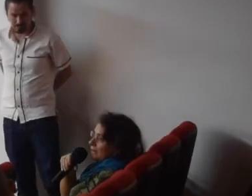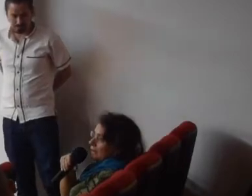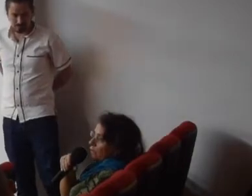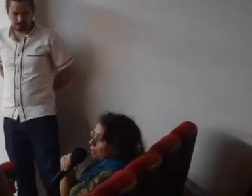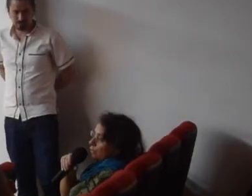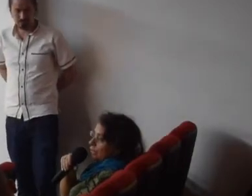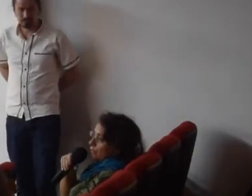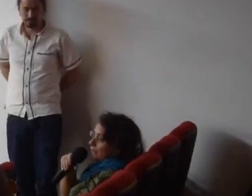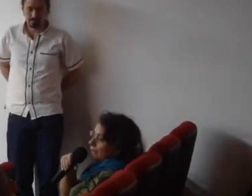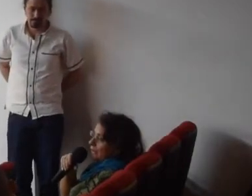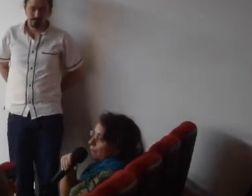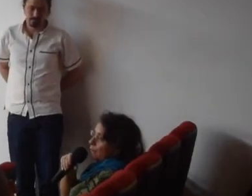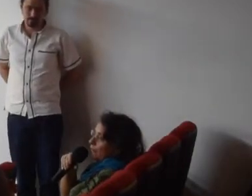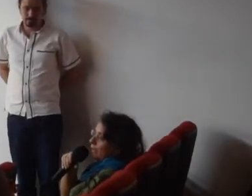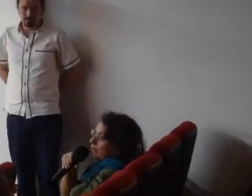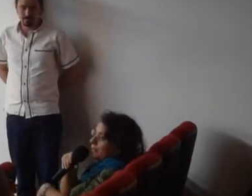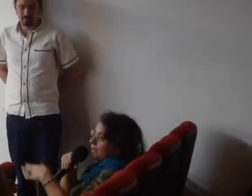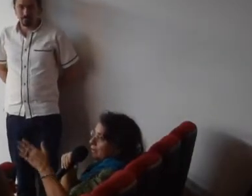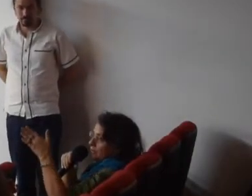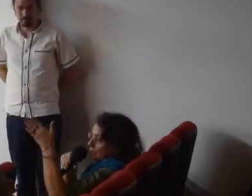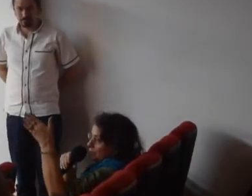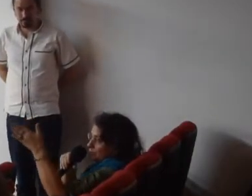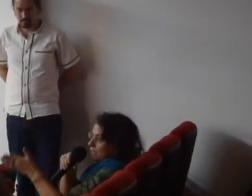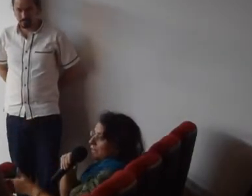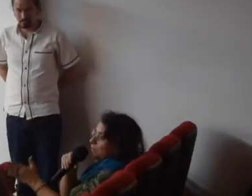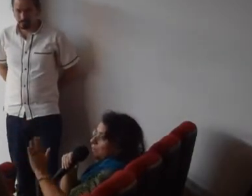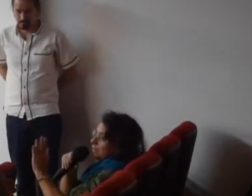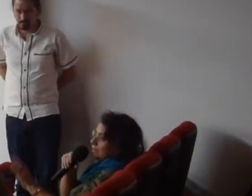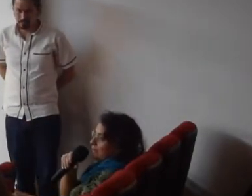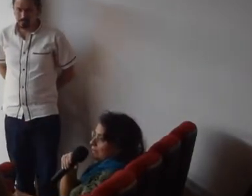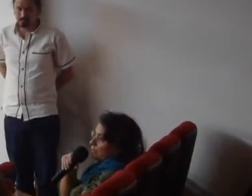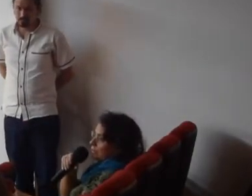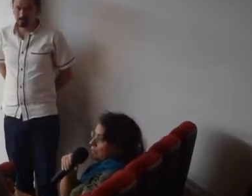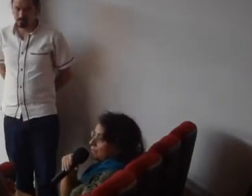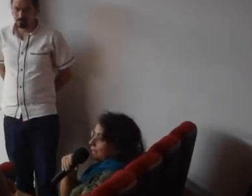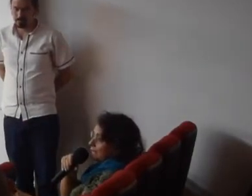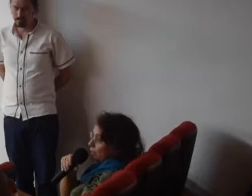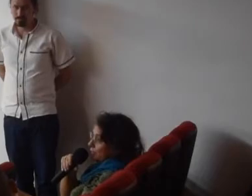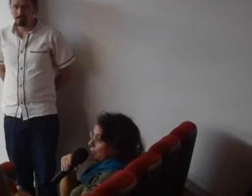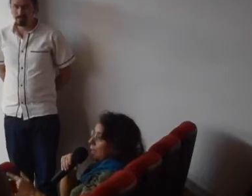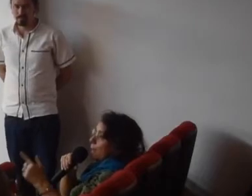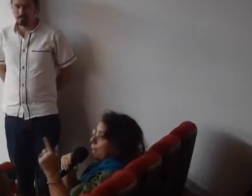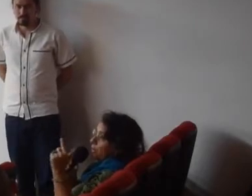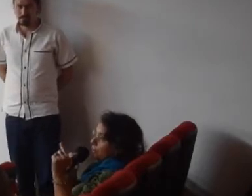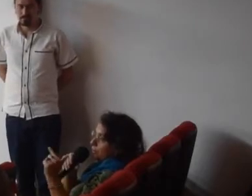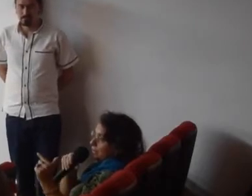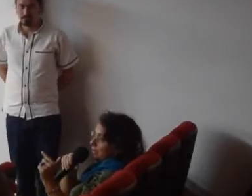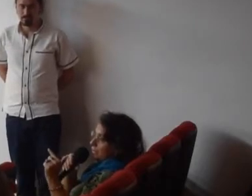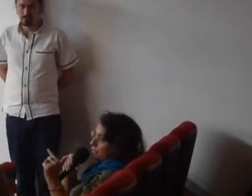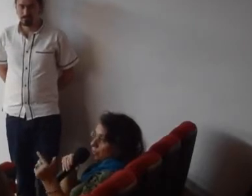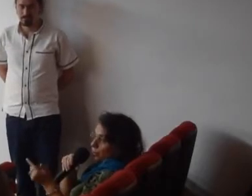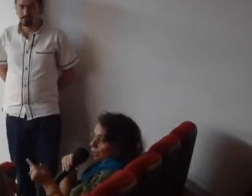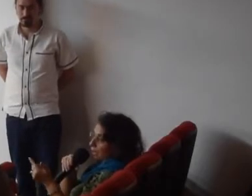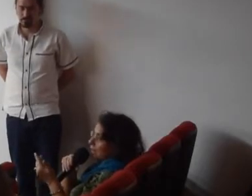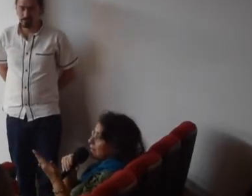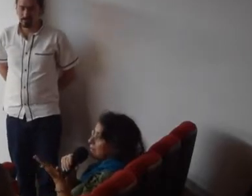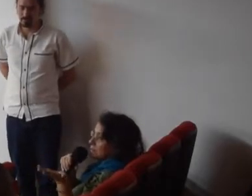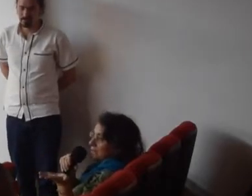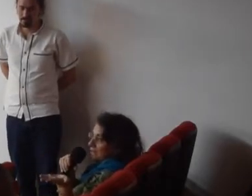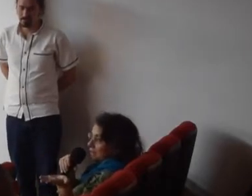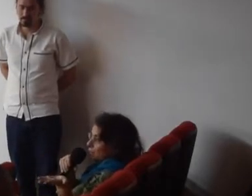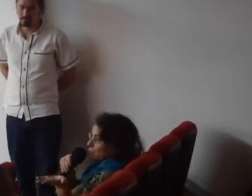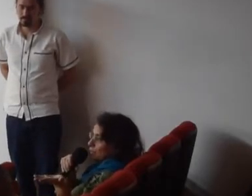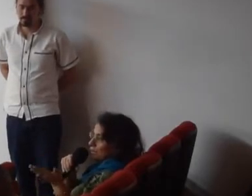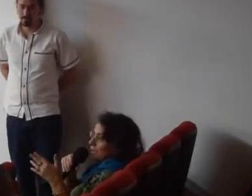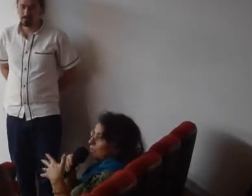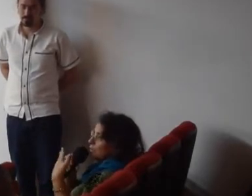virtual. Yo pienso que en la primera reunión ya nos deberíamos arriesgar de una vez con el tema, pero la propuesta metodológica,